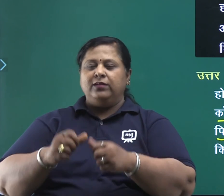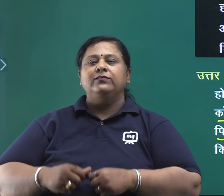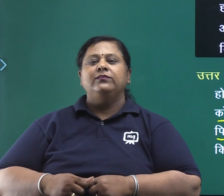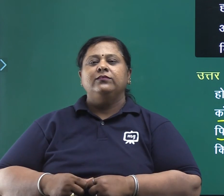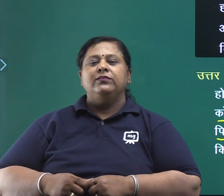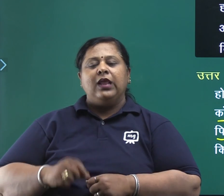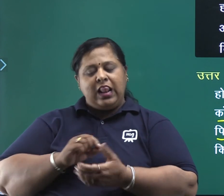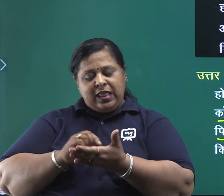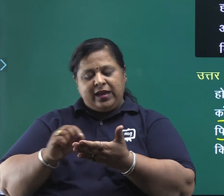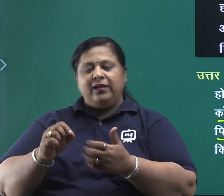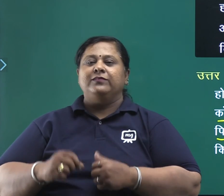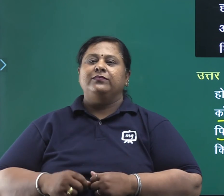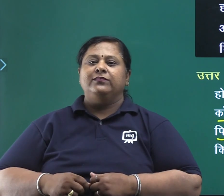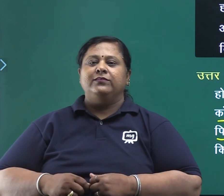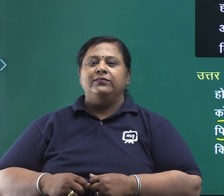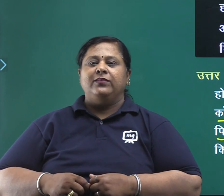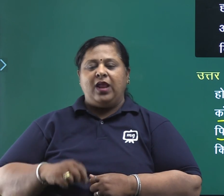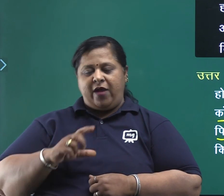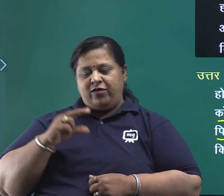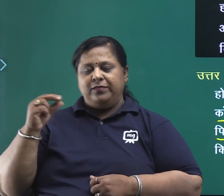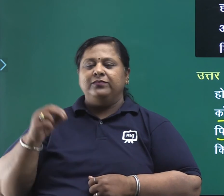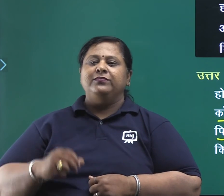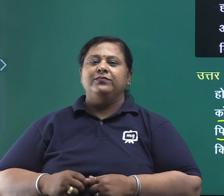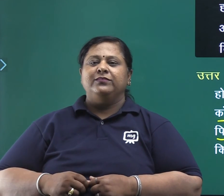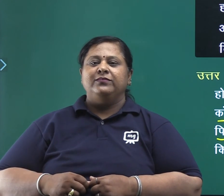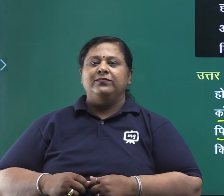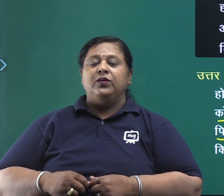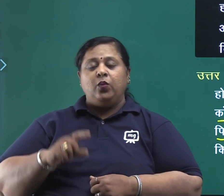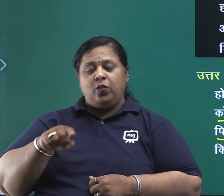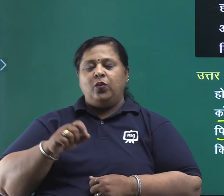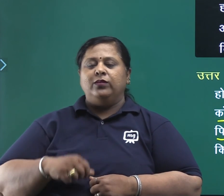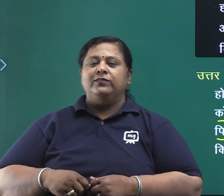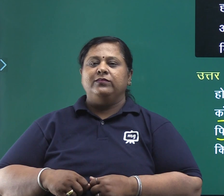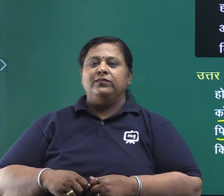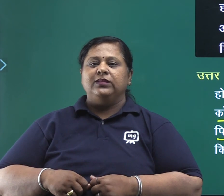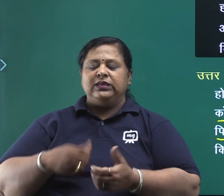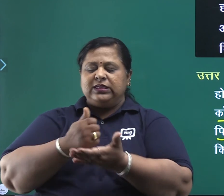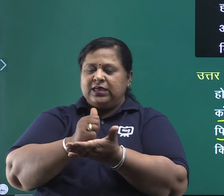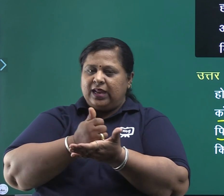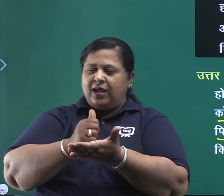लिखें एवं उनको